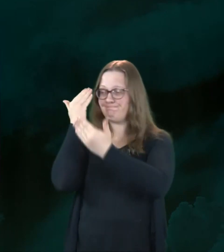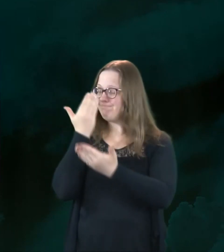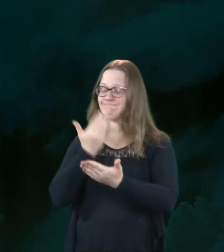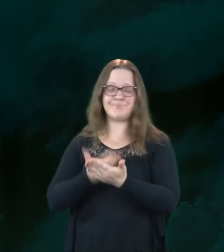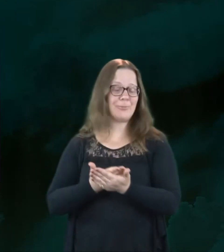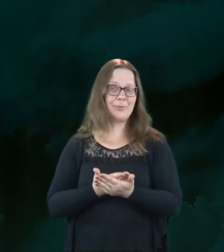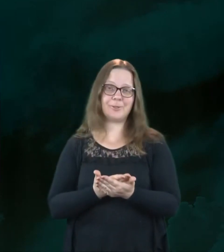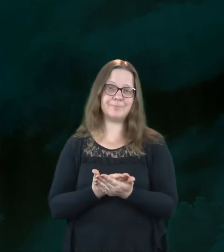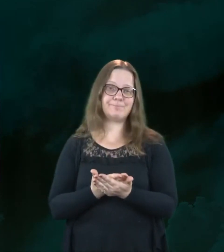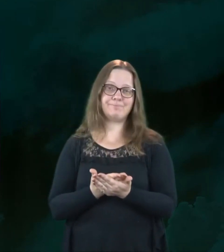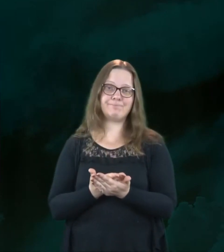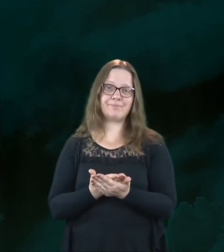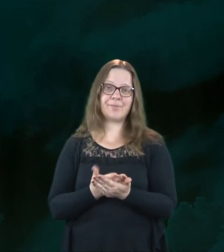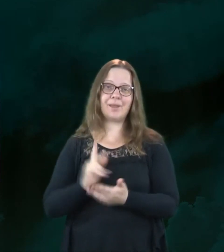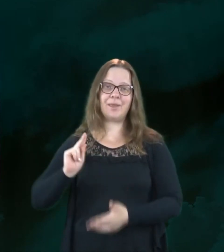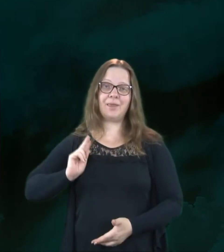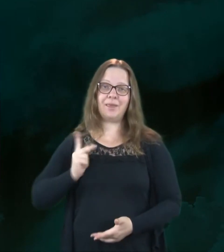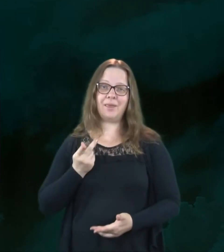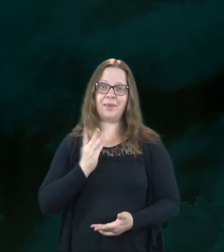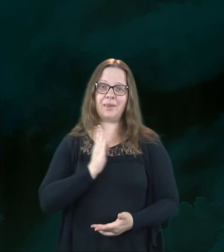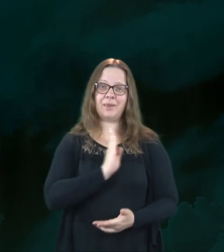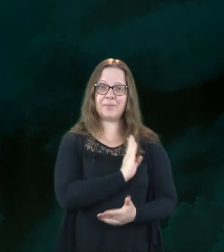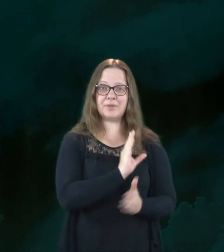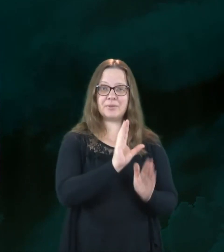Jesus, em Hebreus 3.